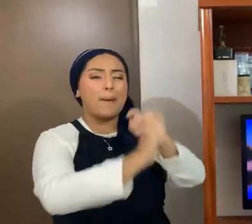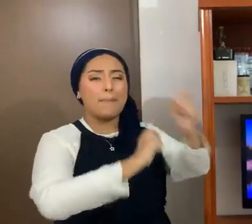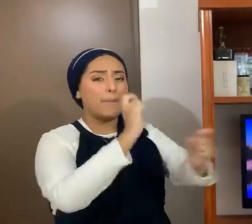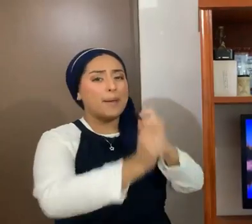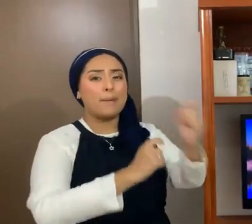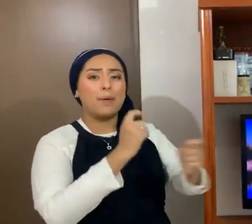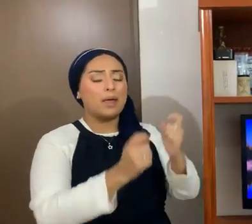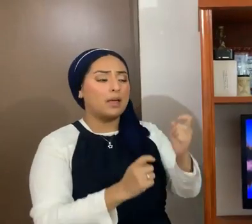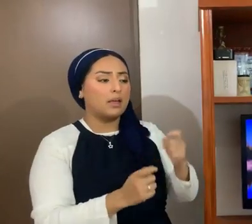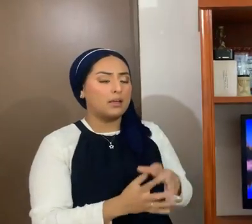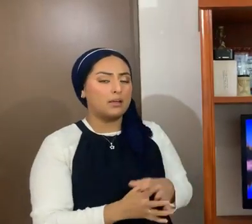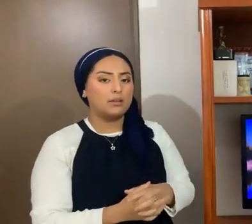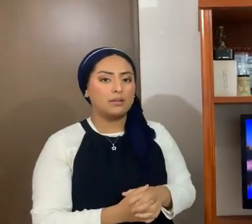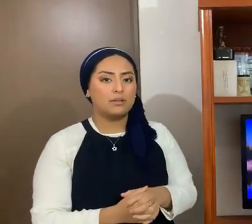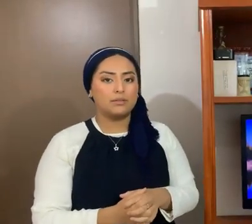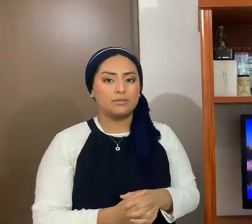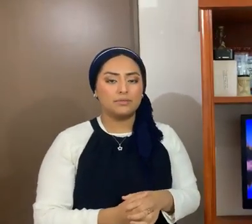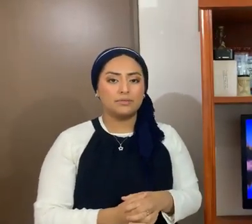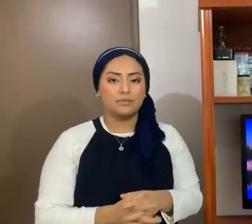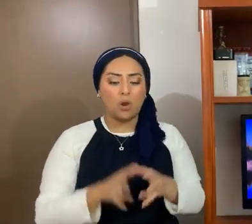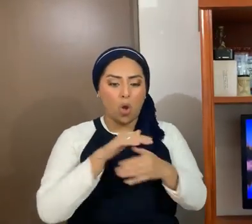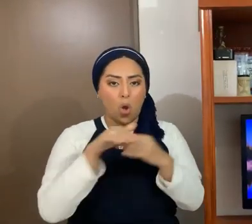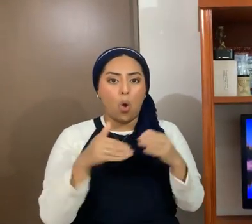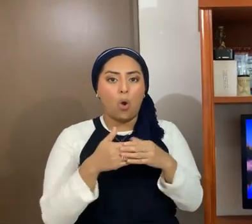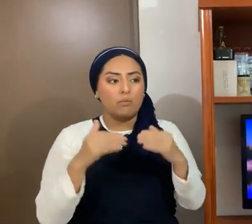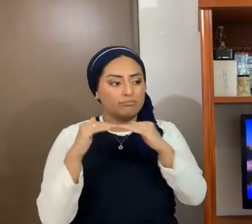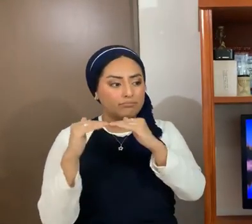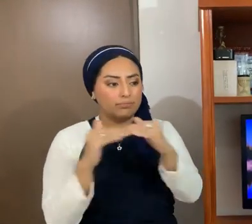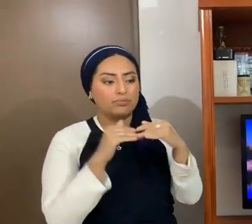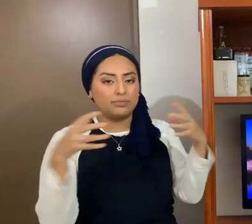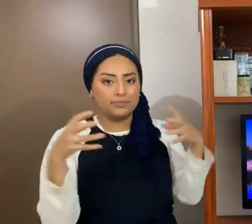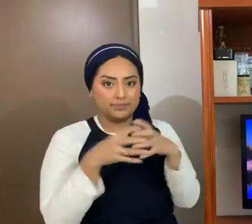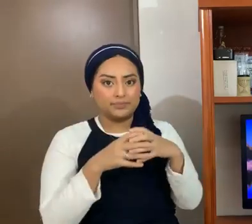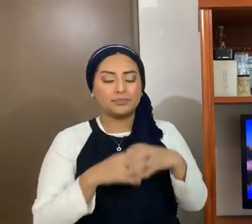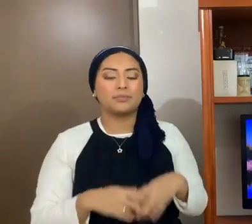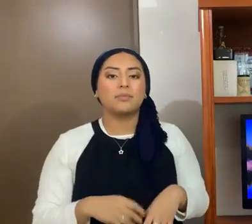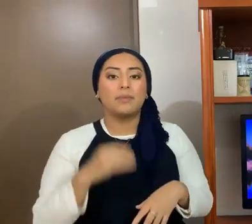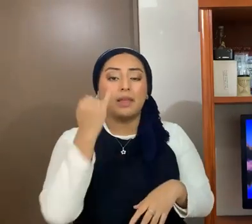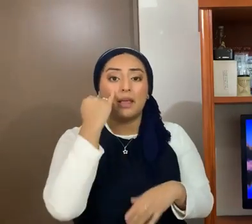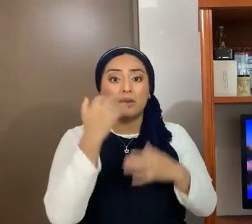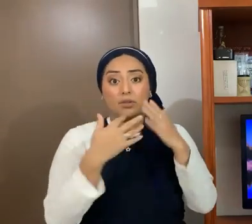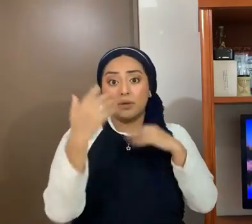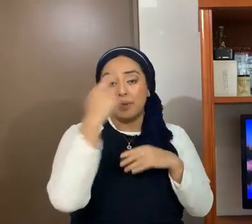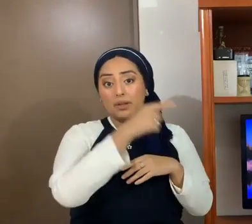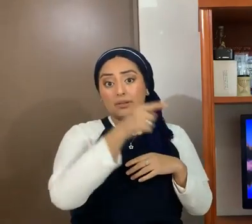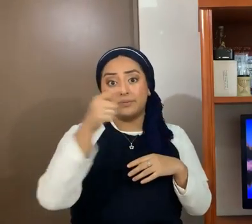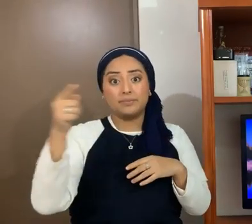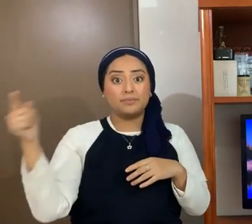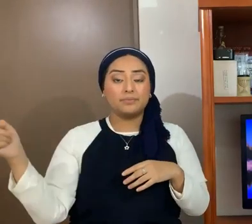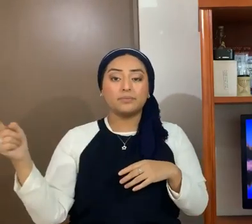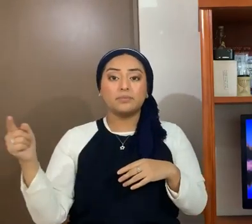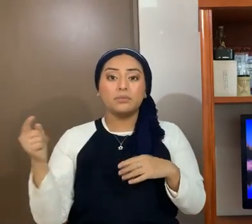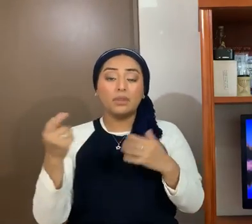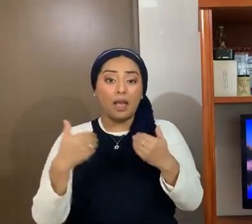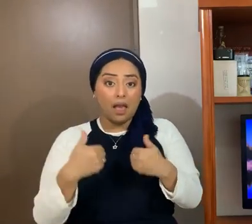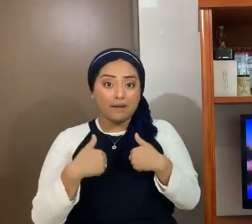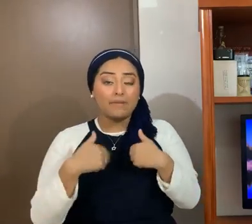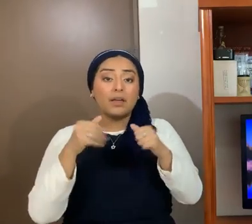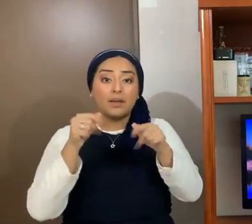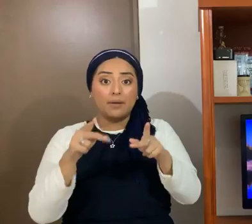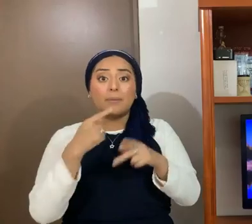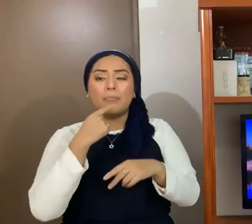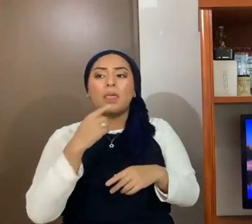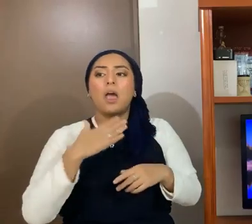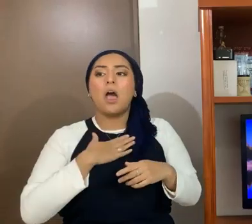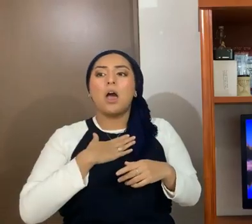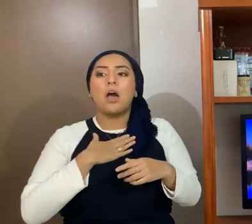ellos podían contribuir en algo más, todo fuera equitativo. Así que si alguien, por ejemplo, en algún momento tiene oportunidad de